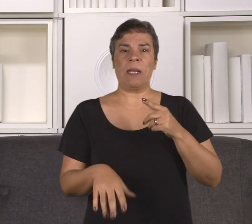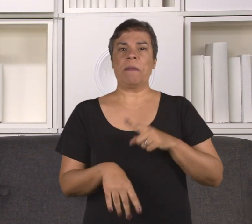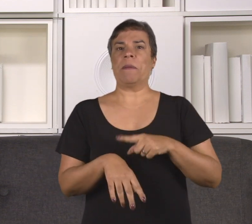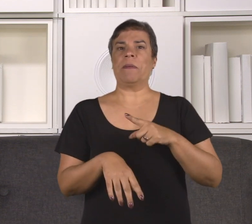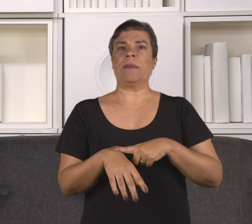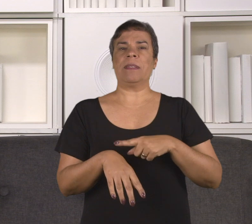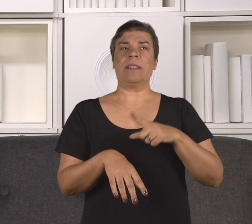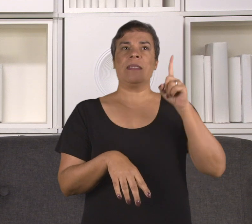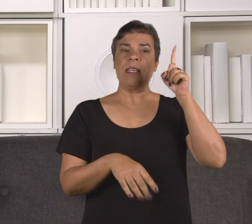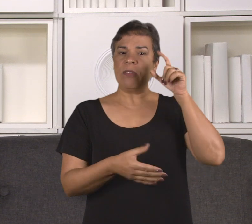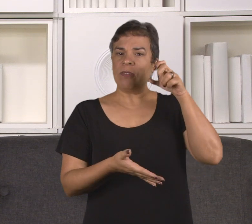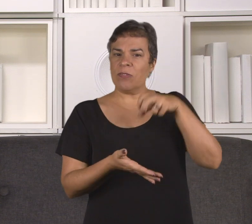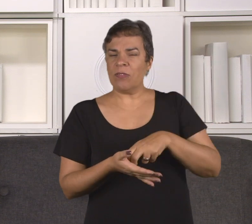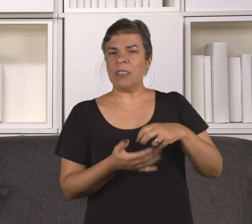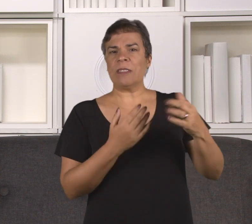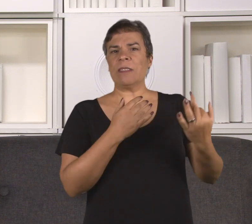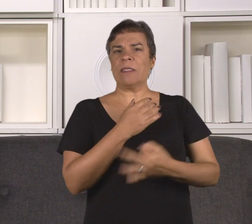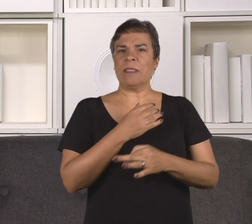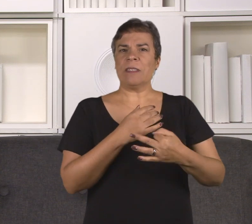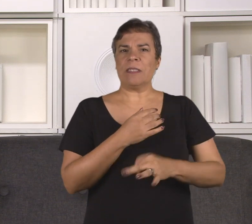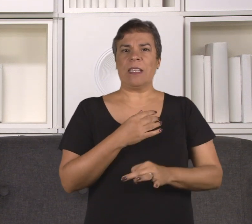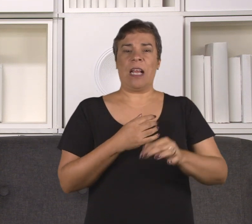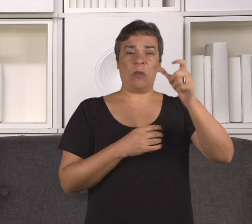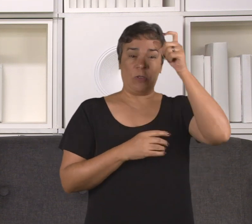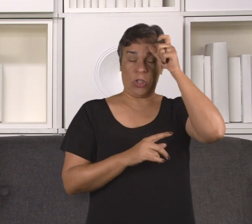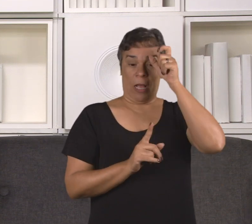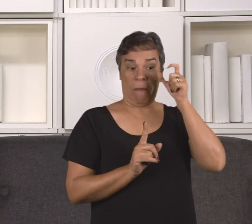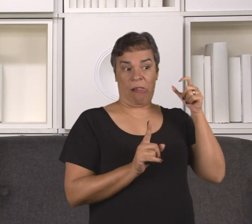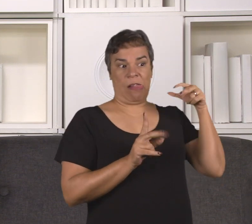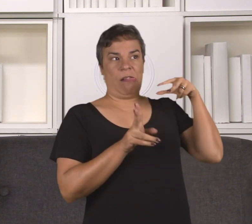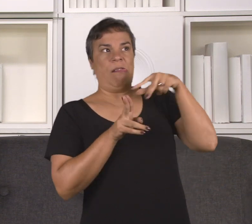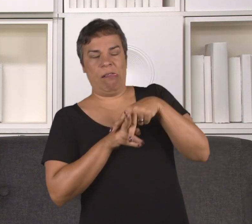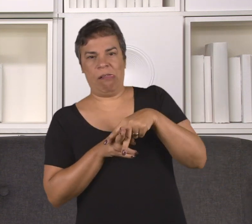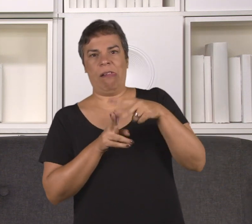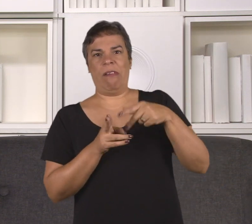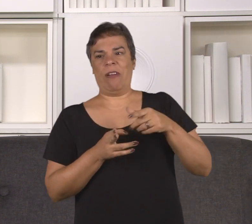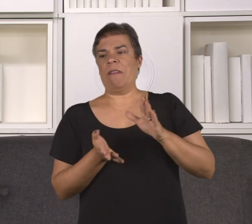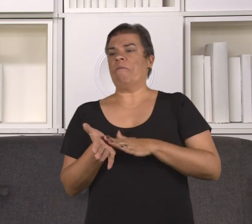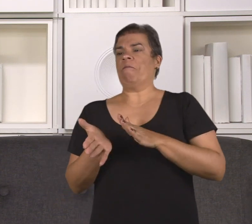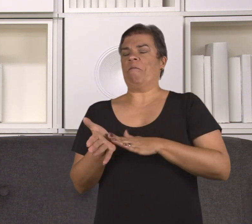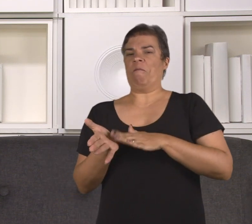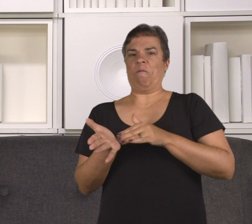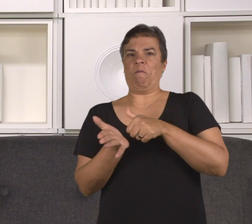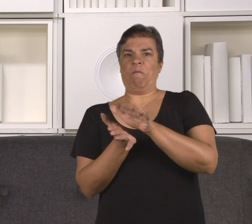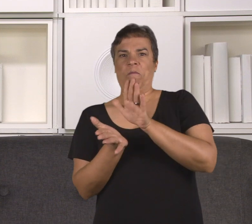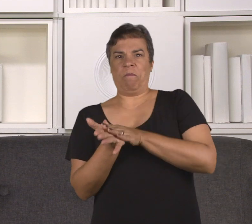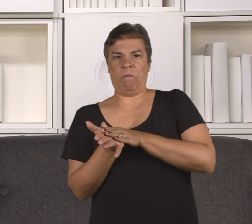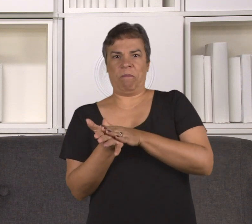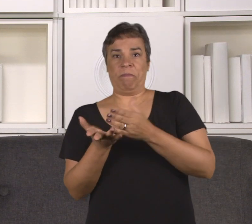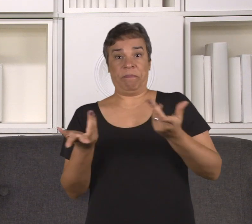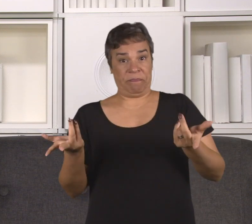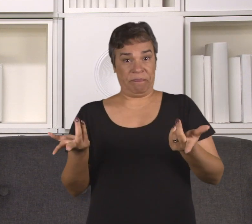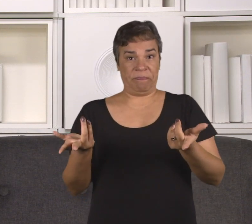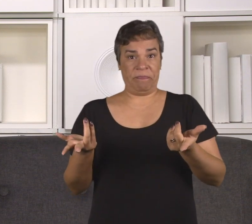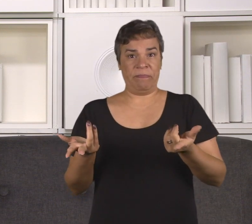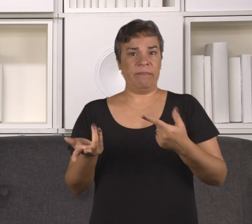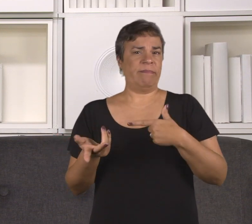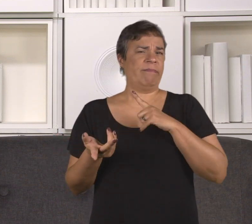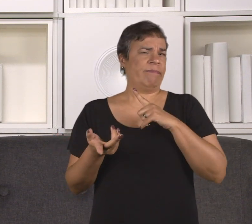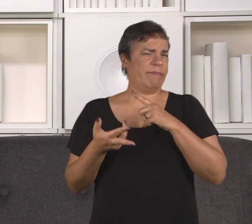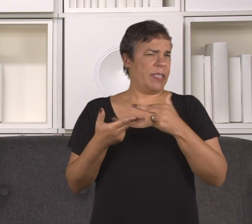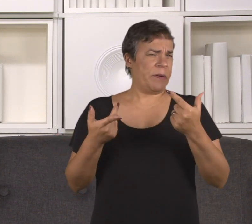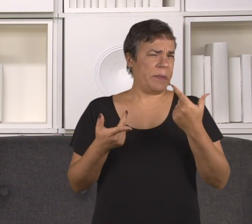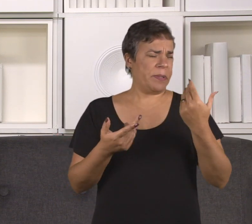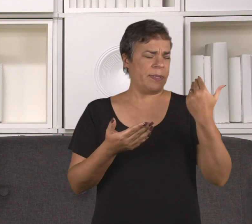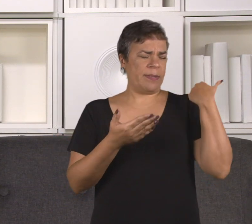te cobrar, ou o diabo vai aparecer na sua porta com a nota promissória para tirar satisfações? Tem alguma coisa